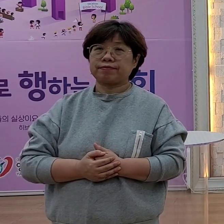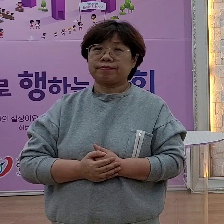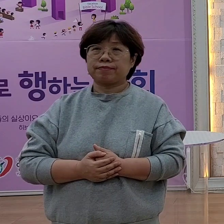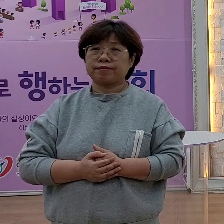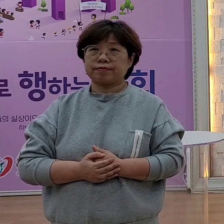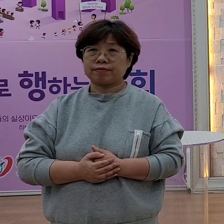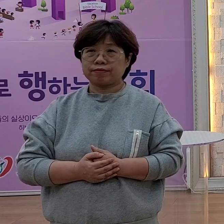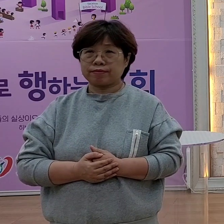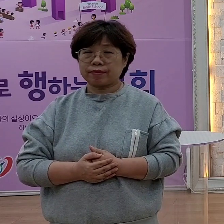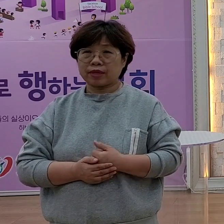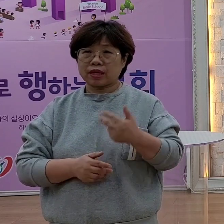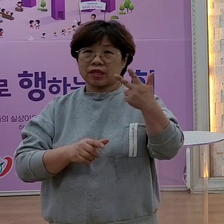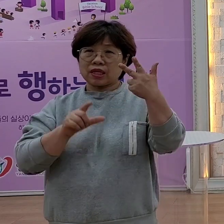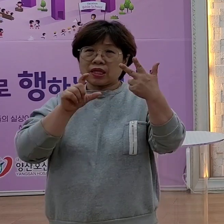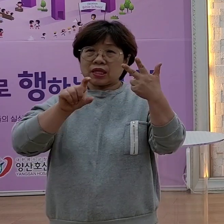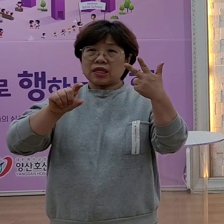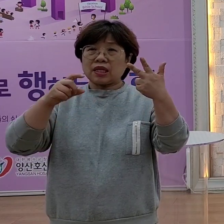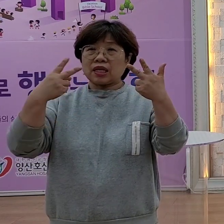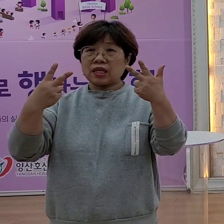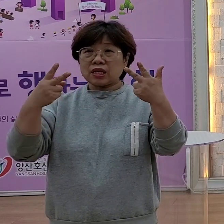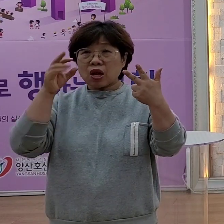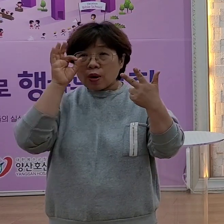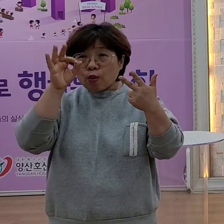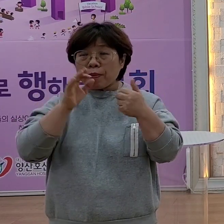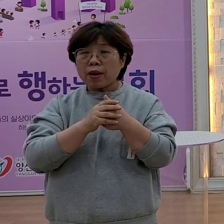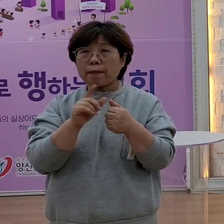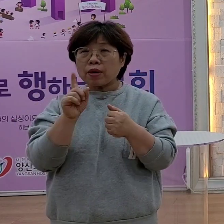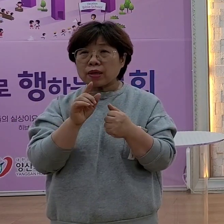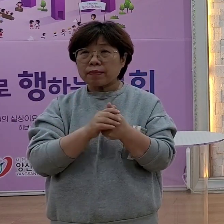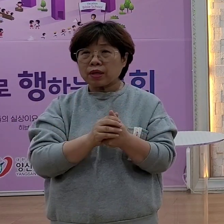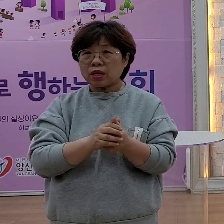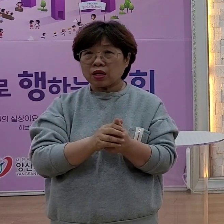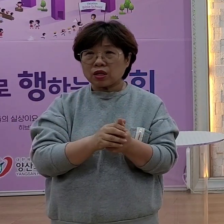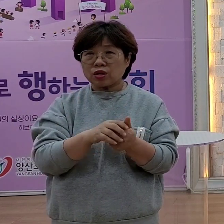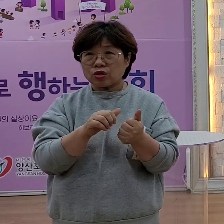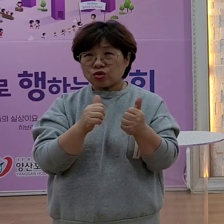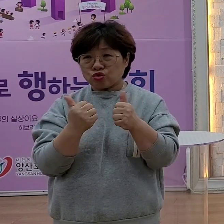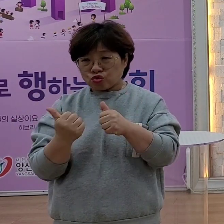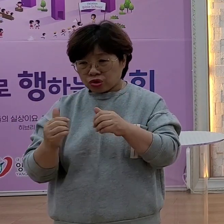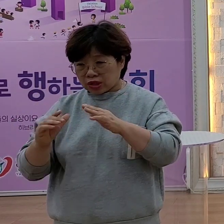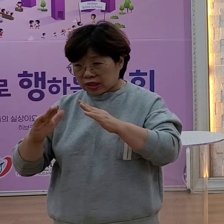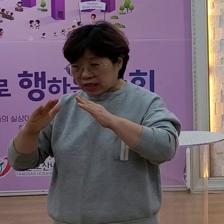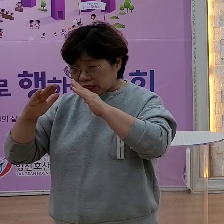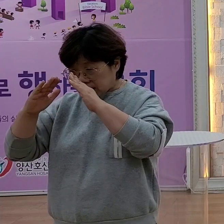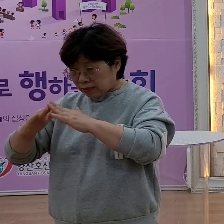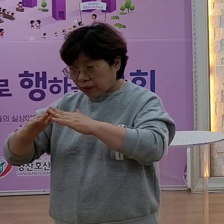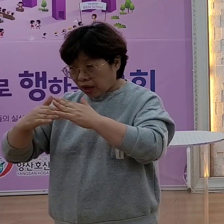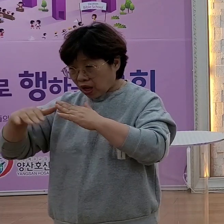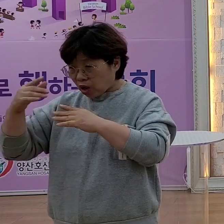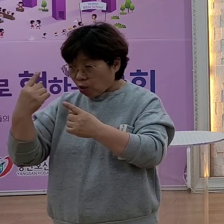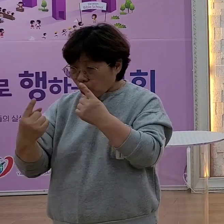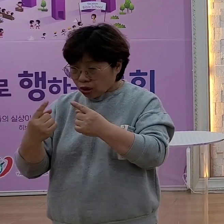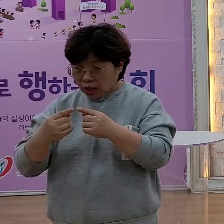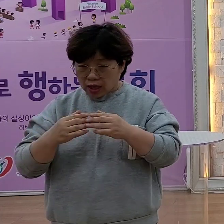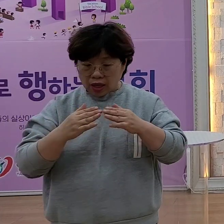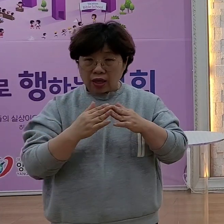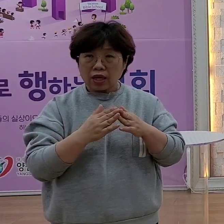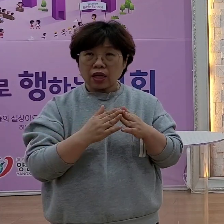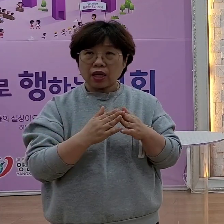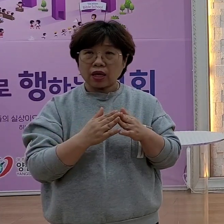2절에 보면 또 나오는 얘기가 뭡니까? 초상집에 가는 것이 잔치집에 가는